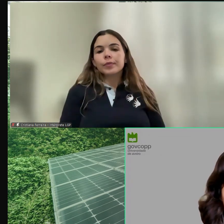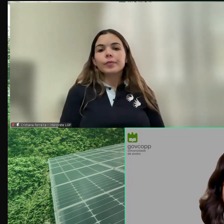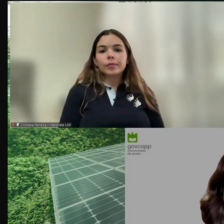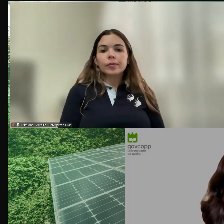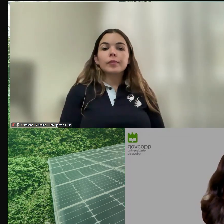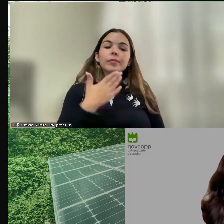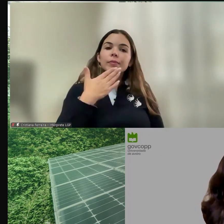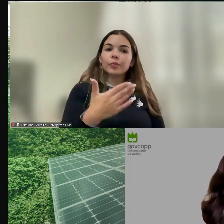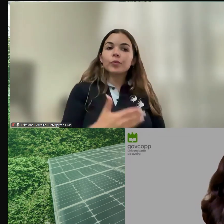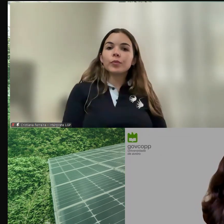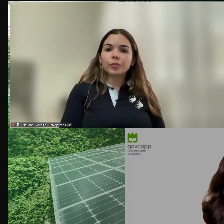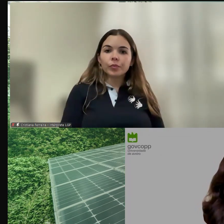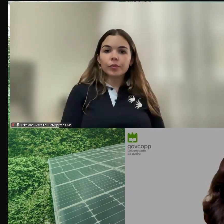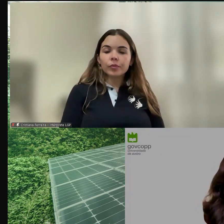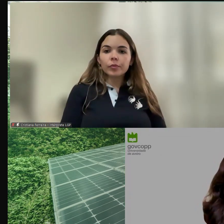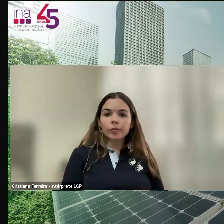Muito obrigada, Maria.